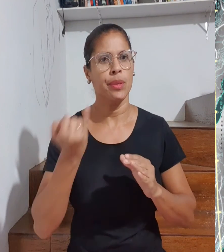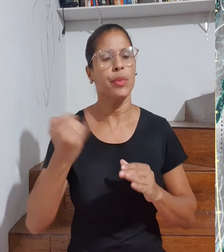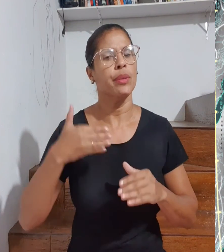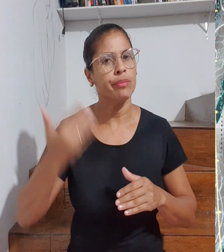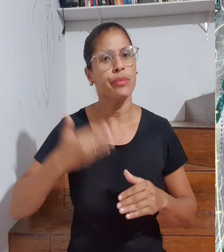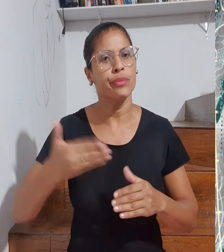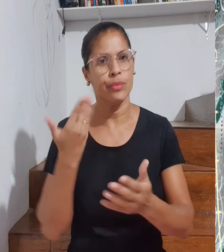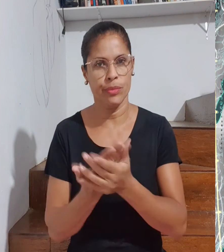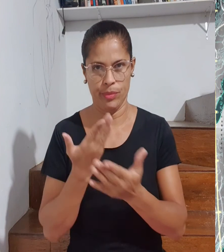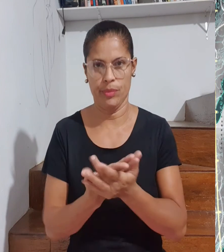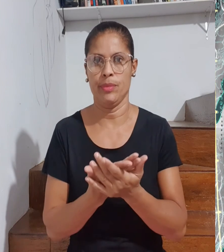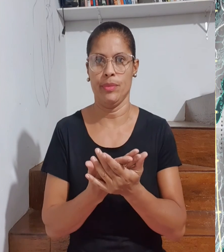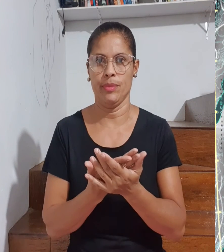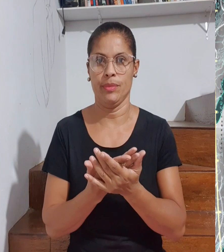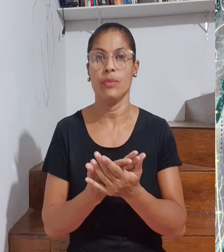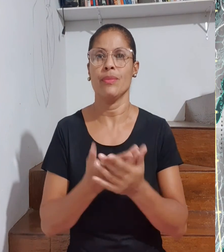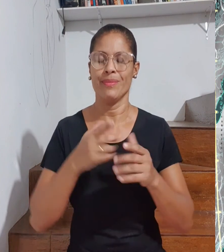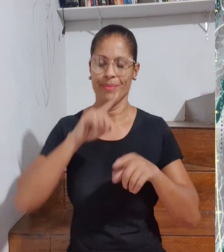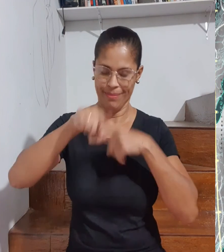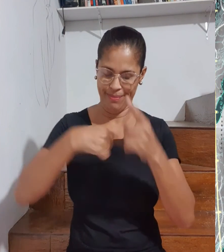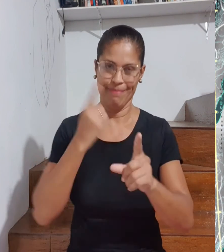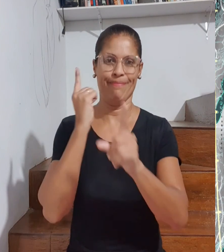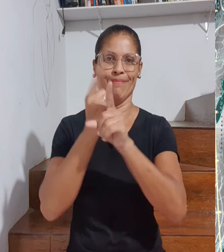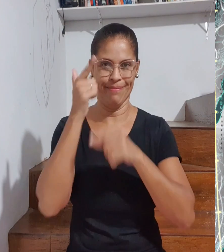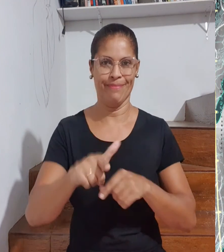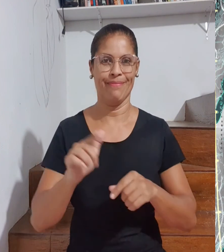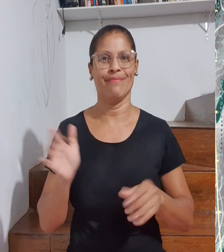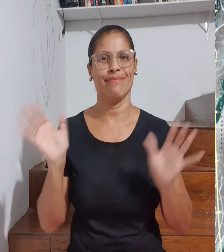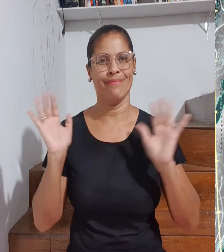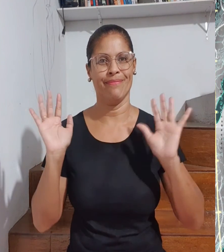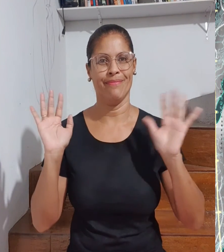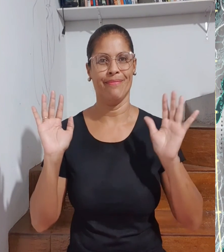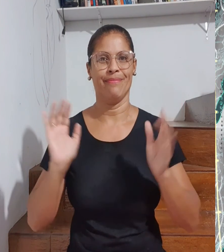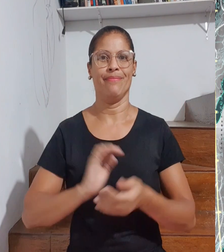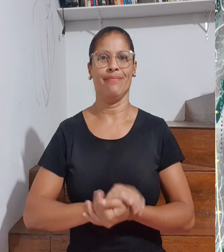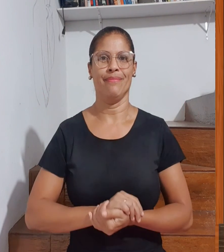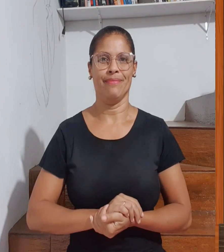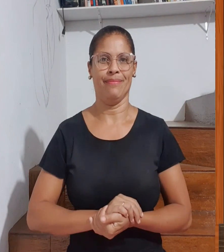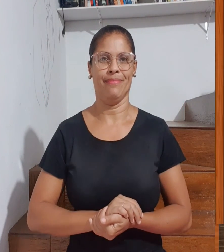importante que continuem estudando. Vejo vocês nas próximas aulas.